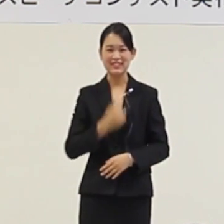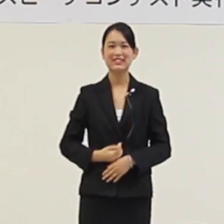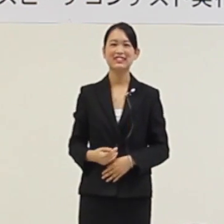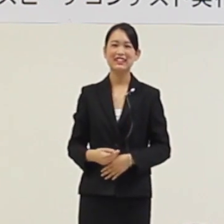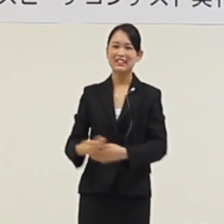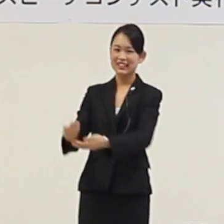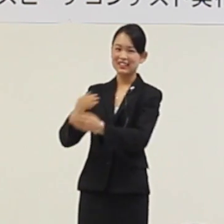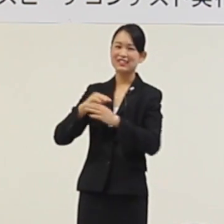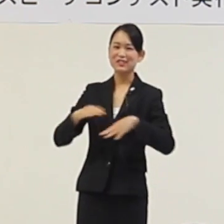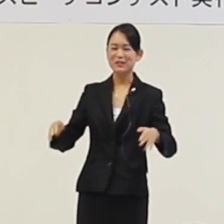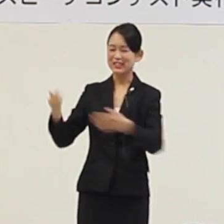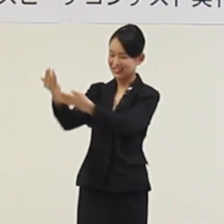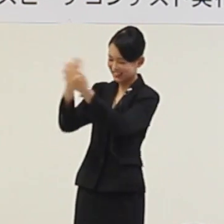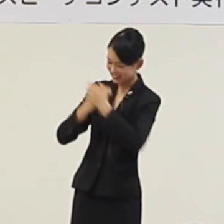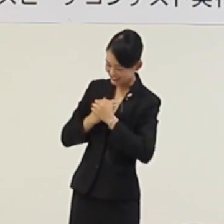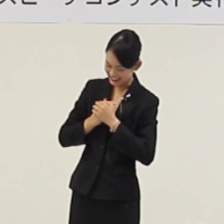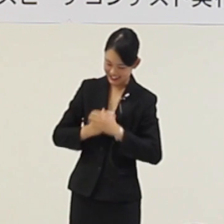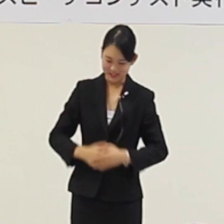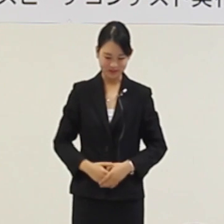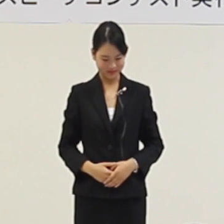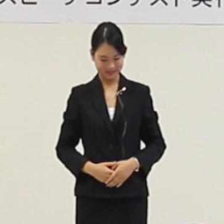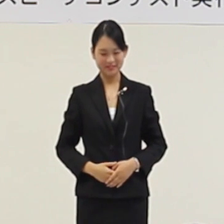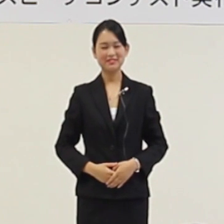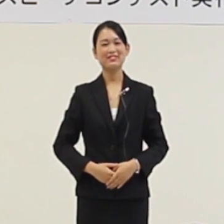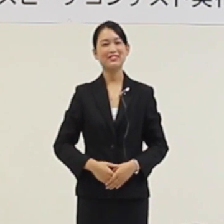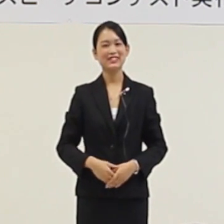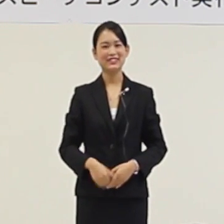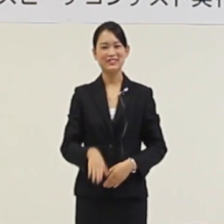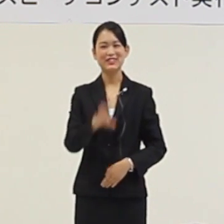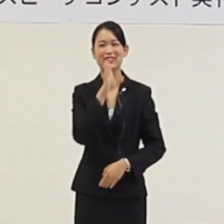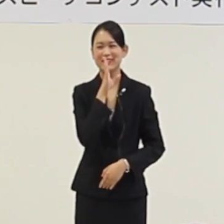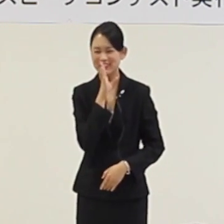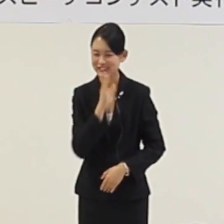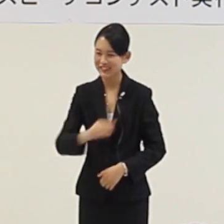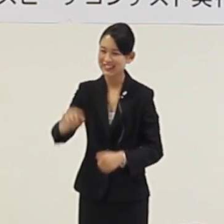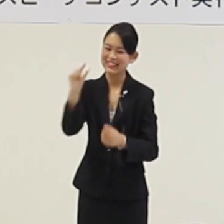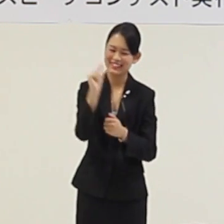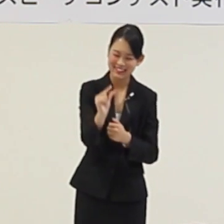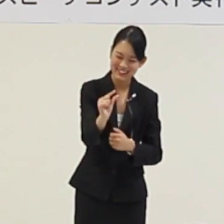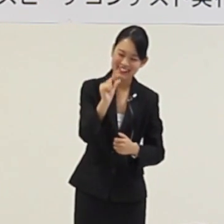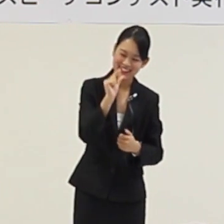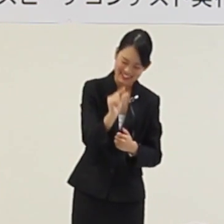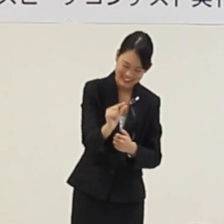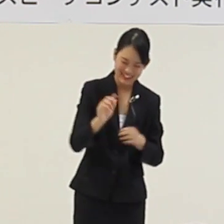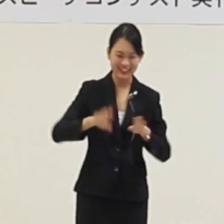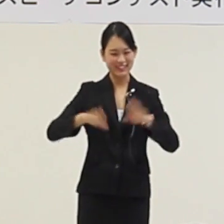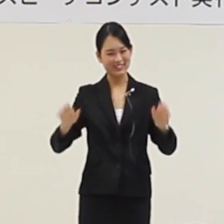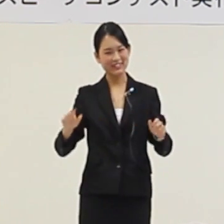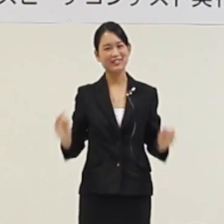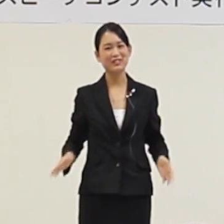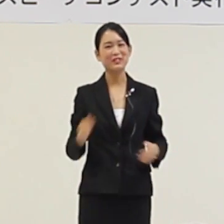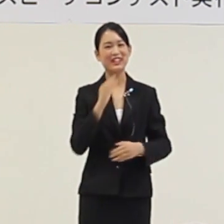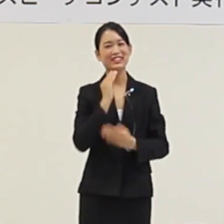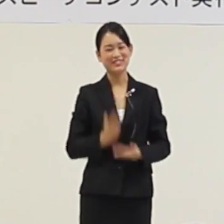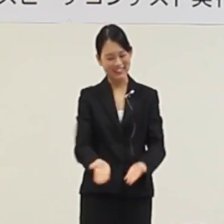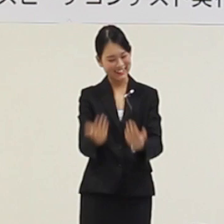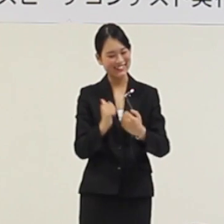です。子供を授けてください。すると、本当に小さな小さな子供が生まれたの